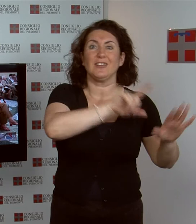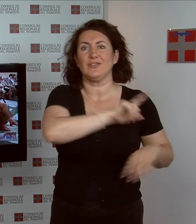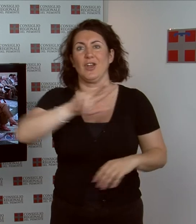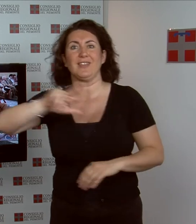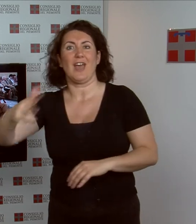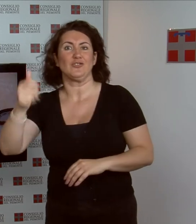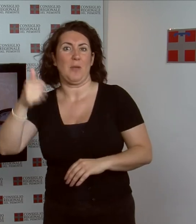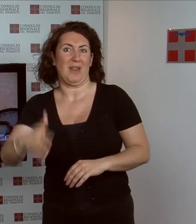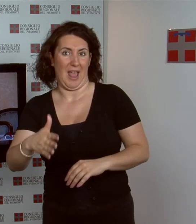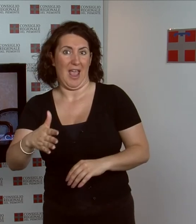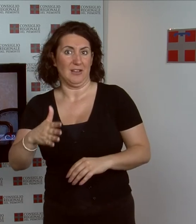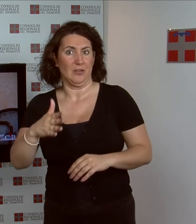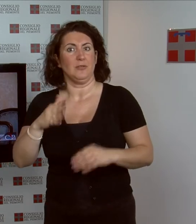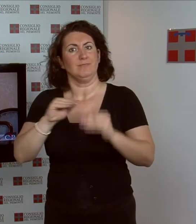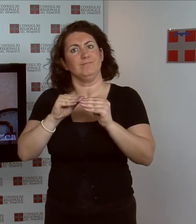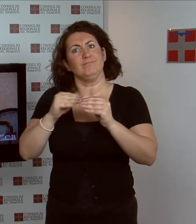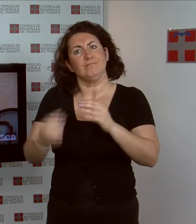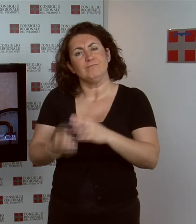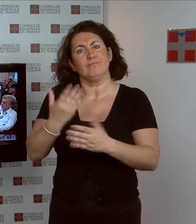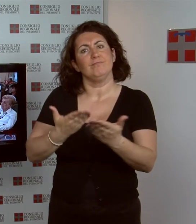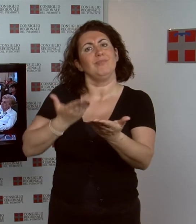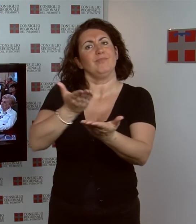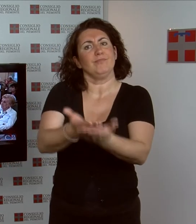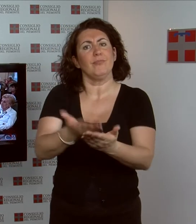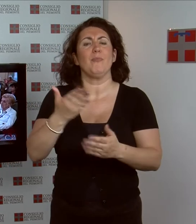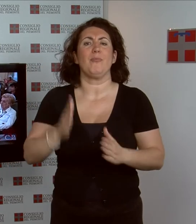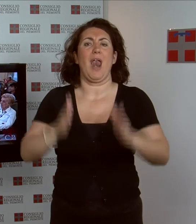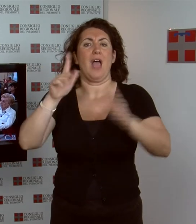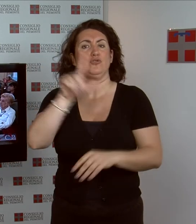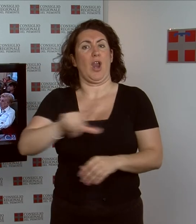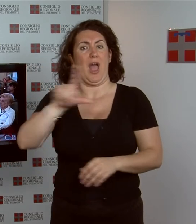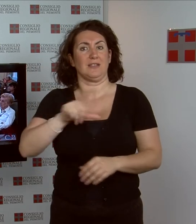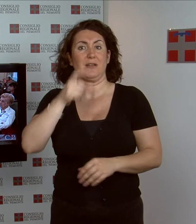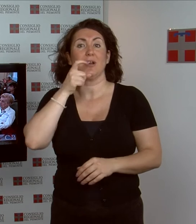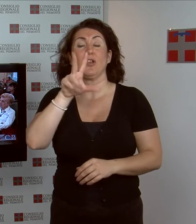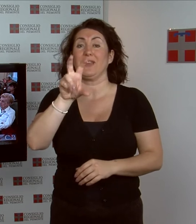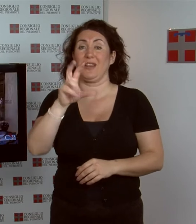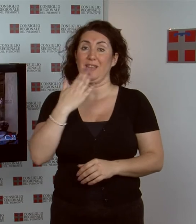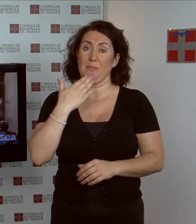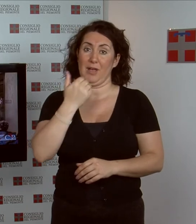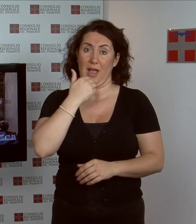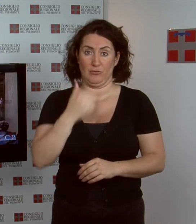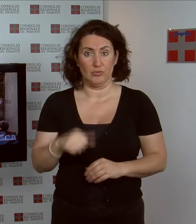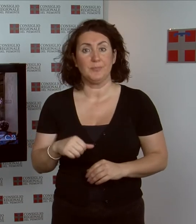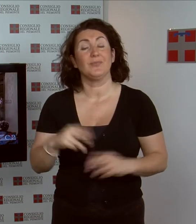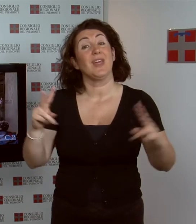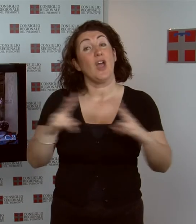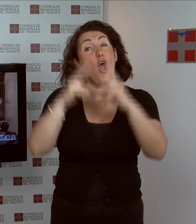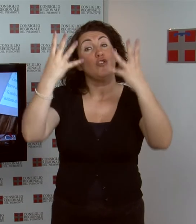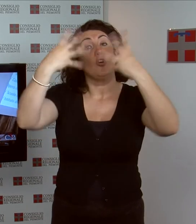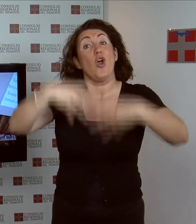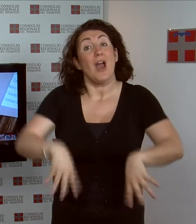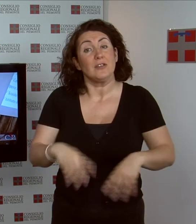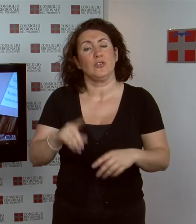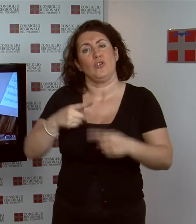Soar Optimist International e presentato a Palazzo Lascaris mercoledì 30 maggio. L'incontro è stato organizzato dalla Consulta